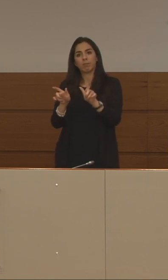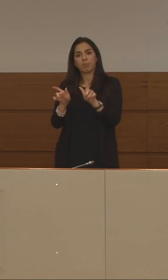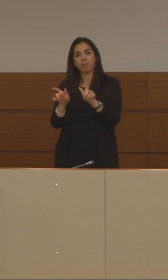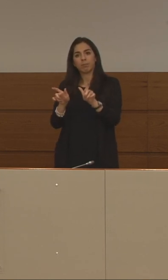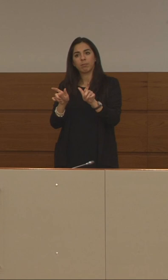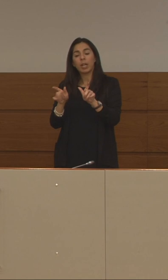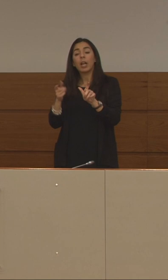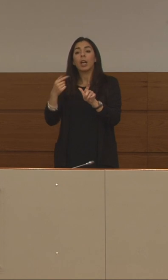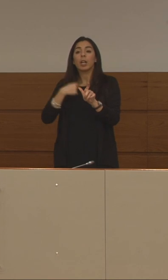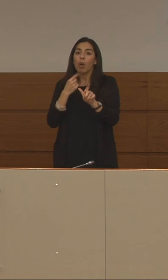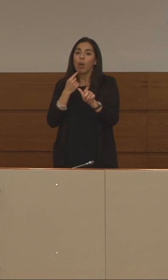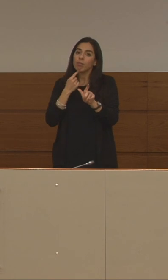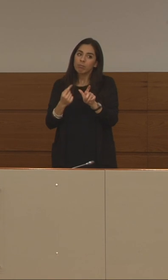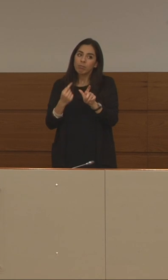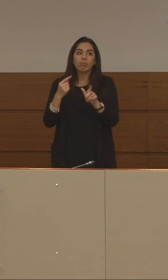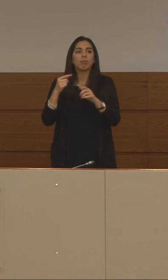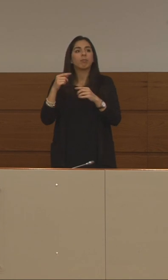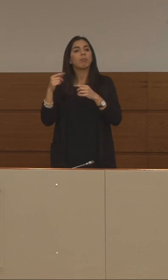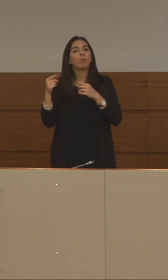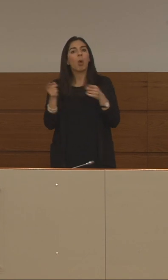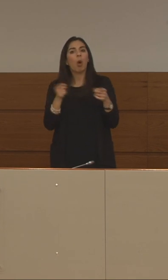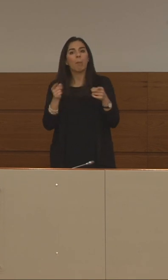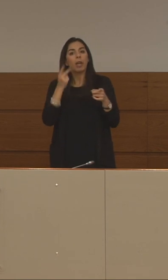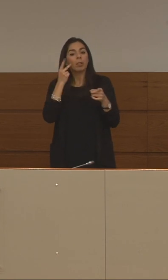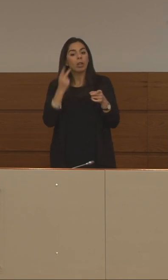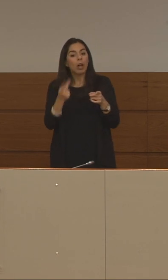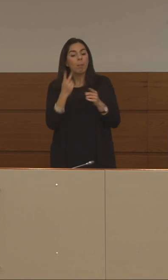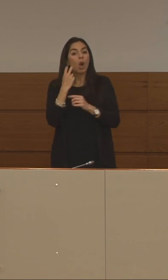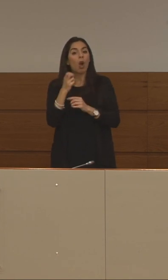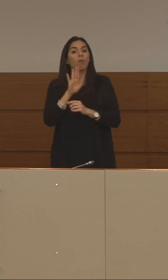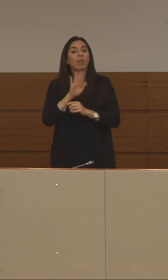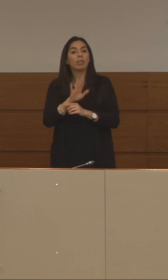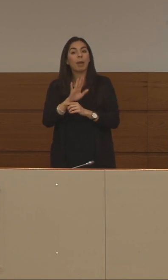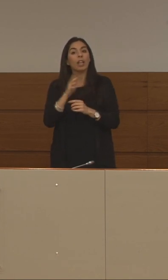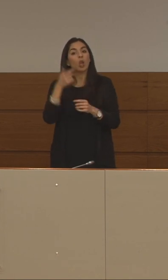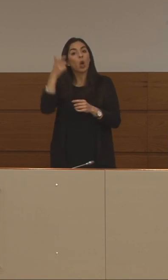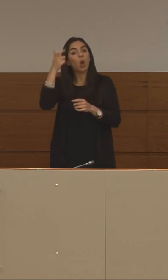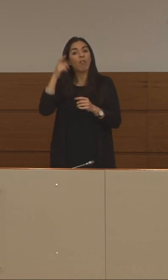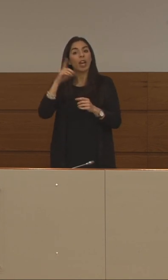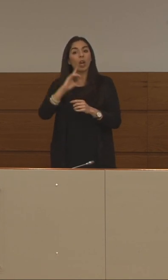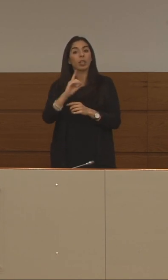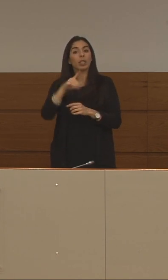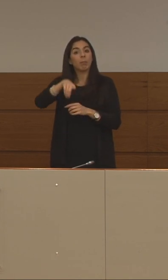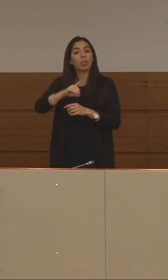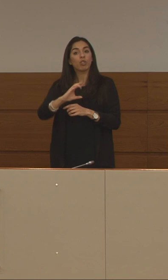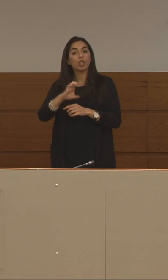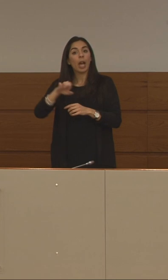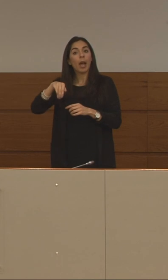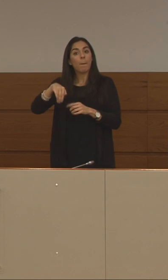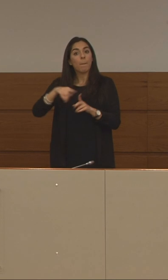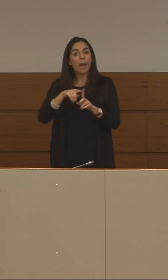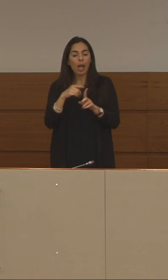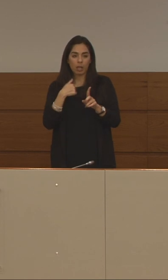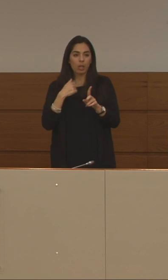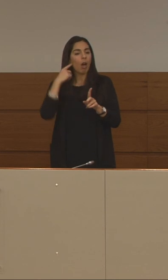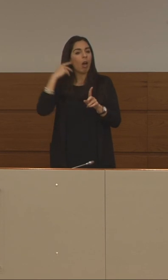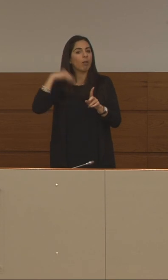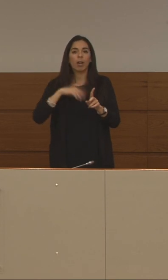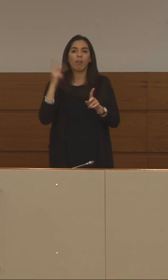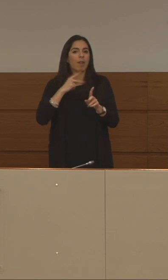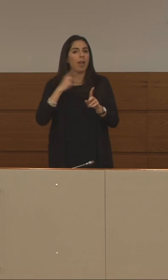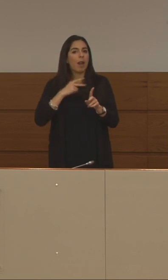non allarmato ma molto ha rassicurato dal provvedimento che il governo ha preso qualche giorno fa condiviso resto anche dall'opposizione